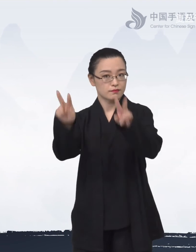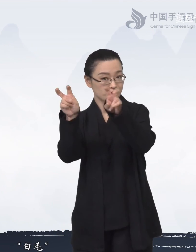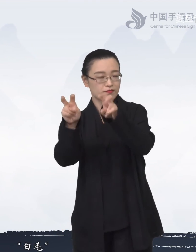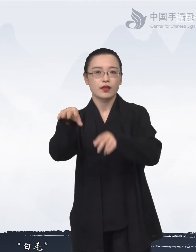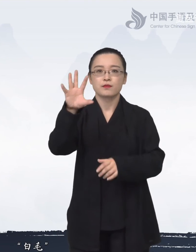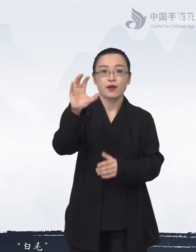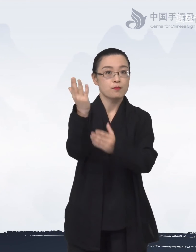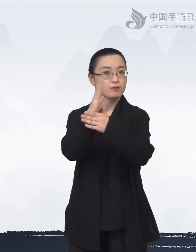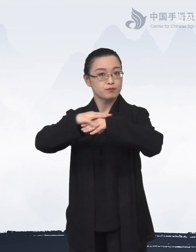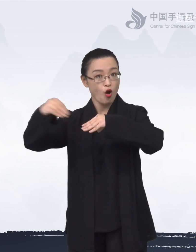白毛、